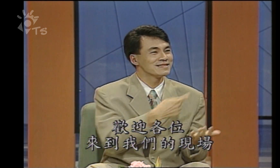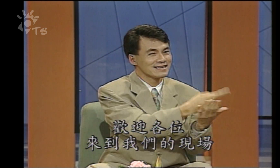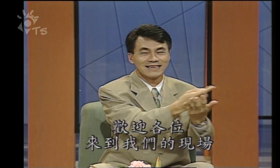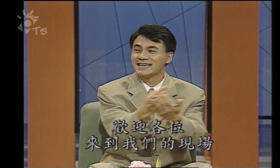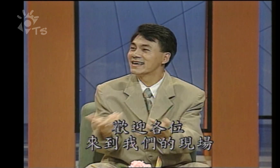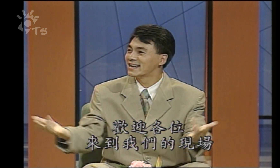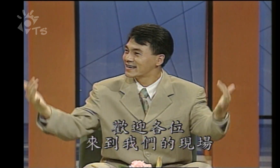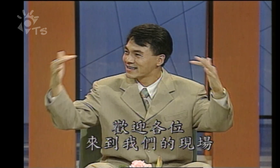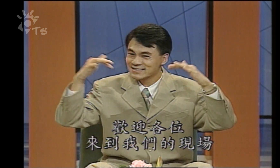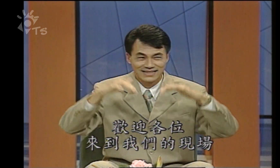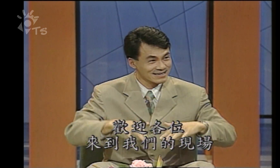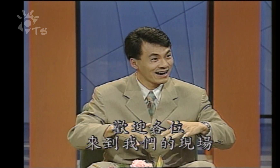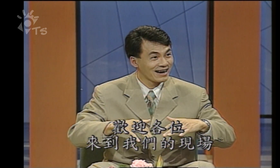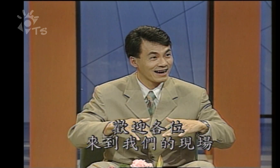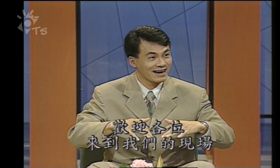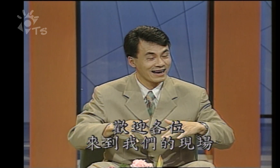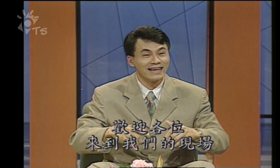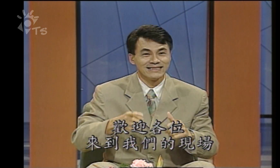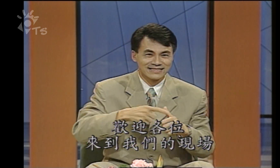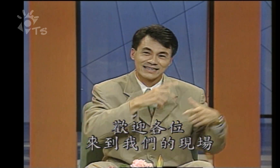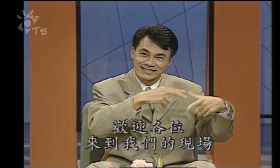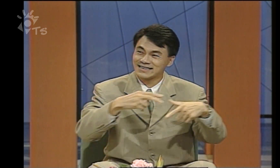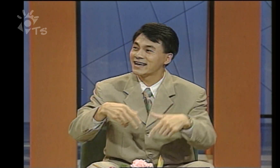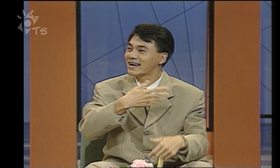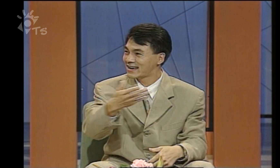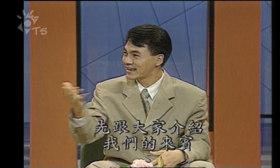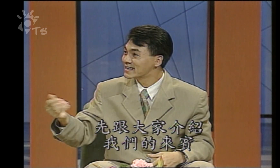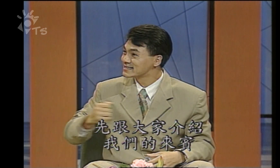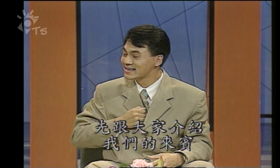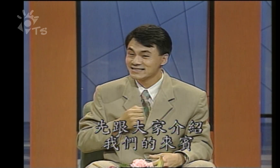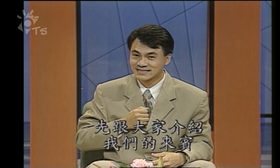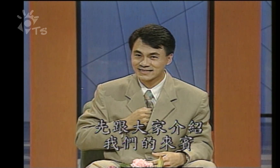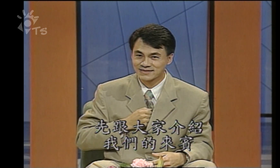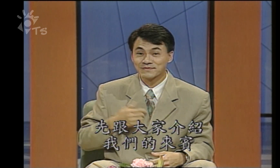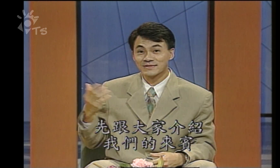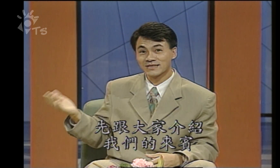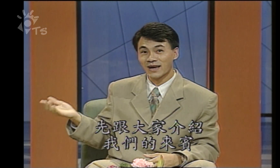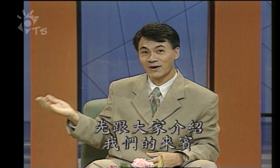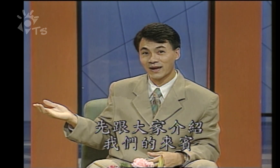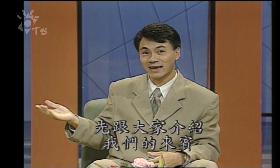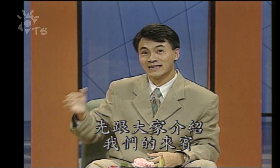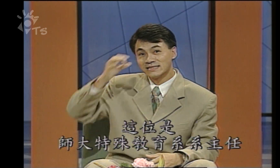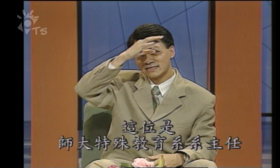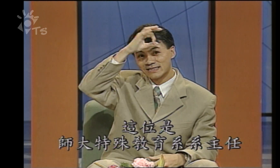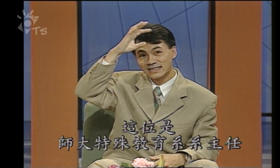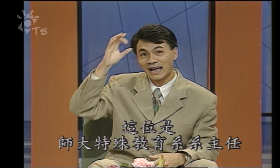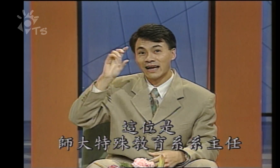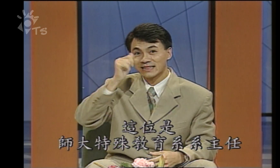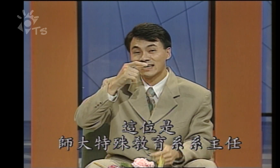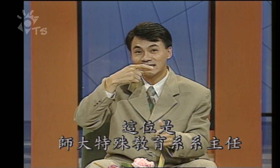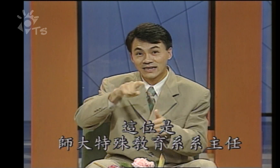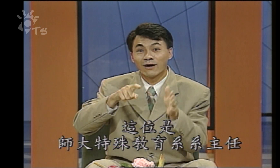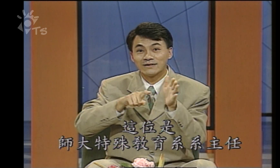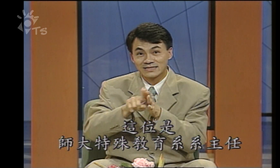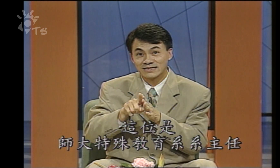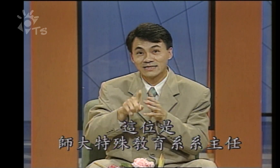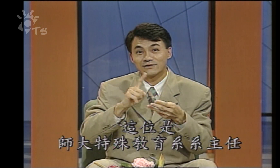来到我们的现场。先跟大家介绍我们的来宾，这位是师大特殊教育系系主